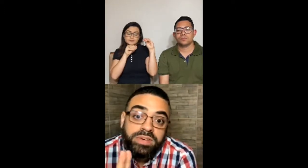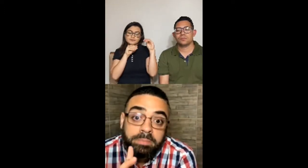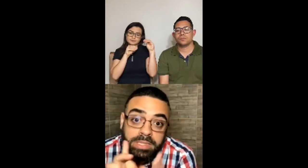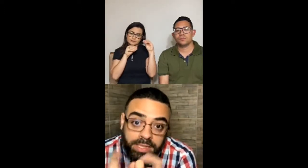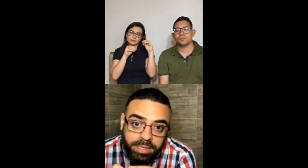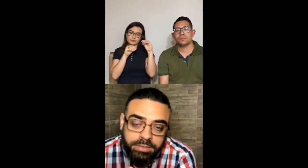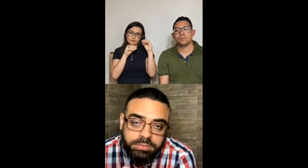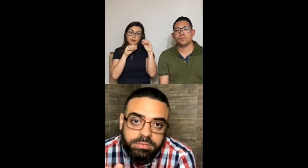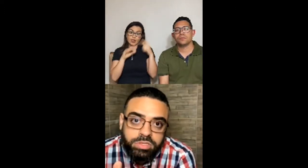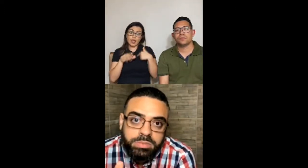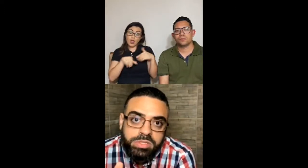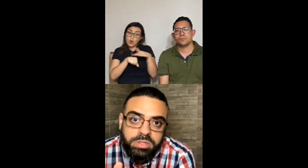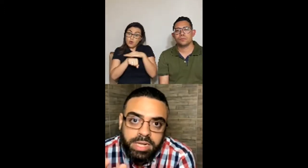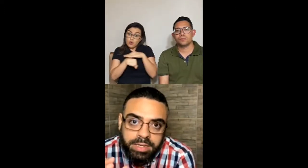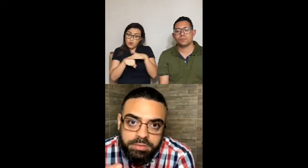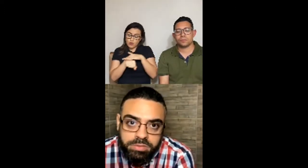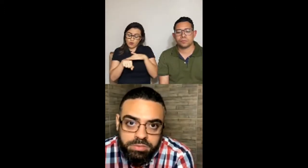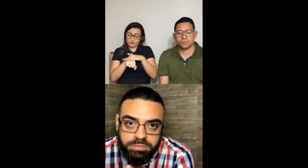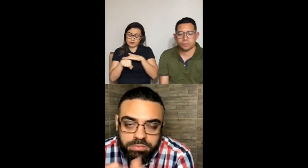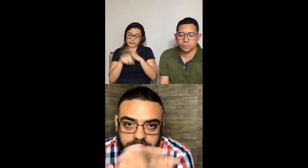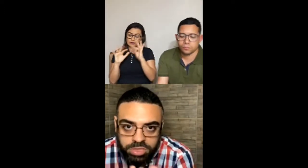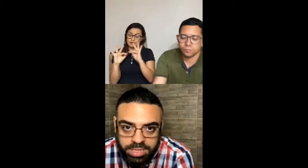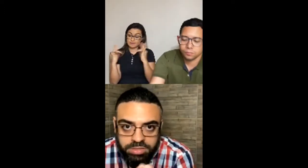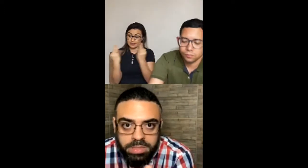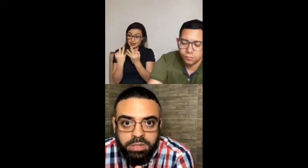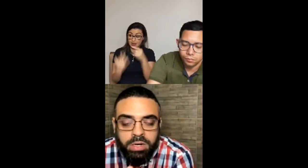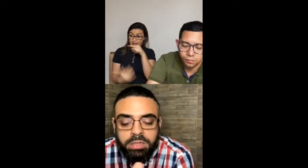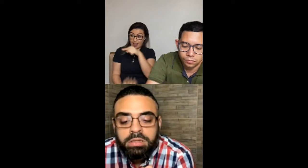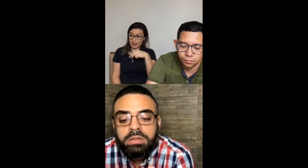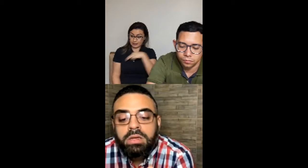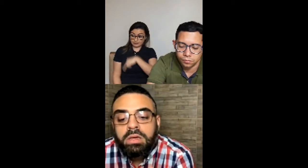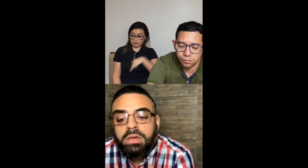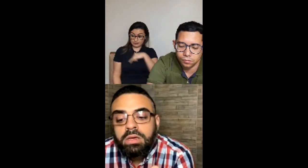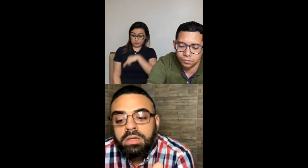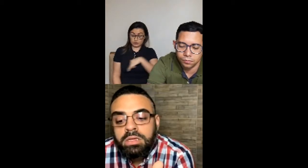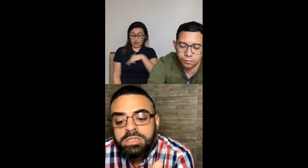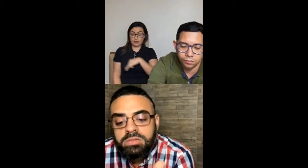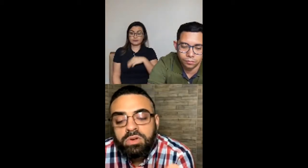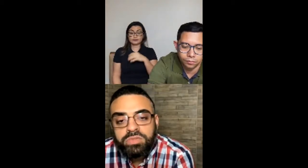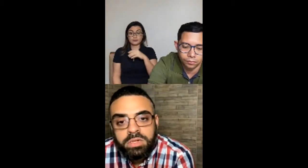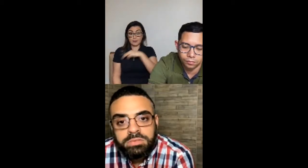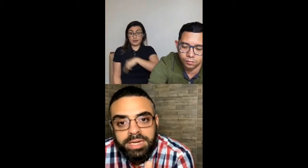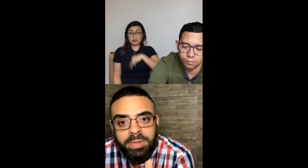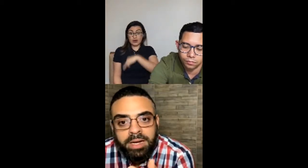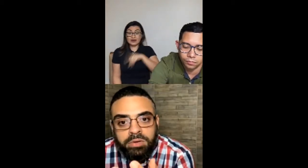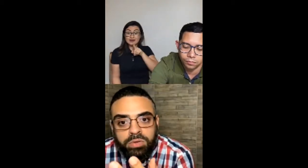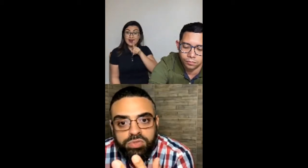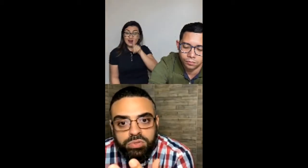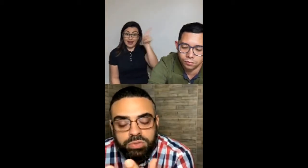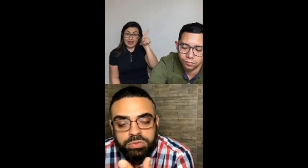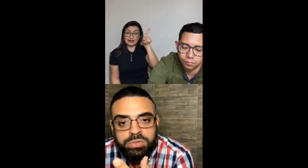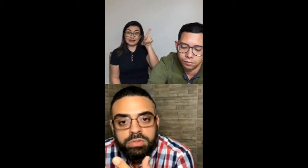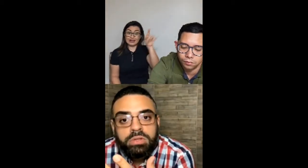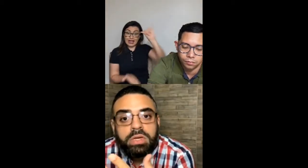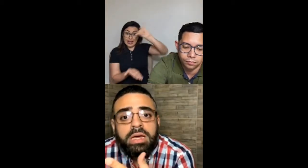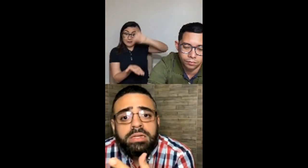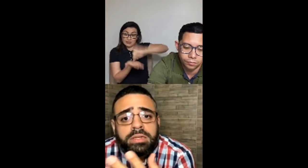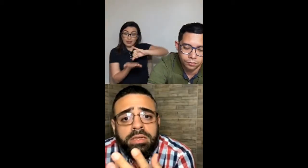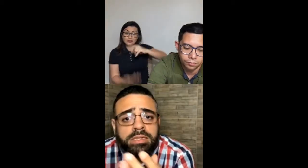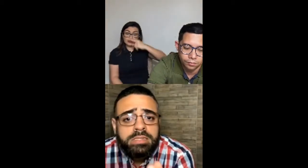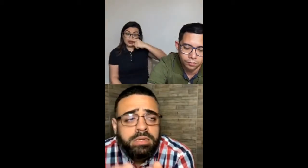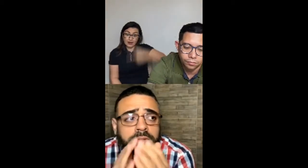no processo de saída, eu tive contato com uma família de missionários de lá de